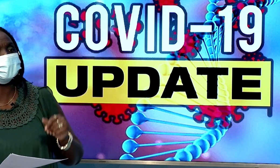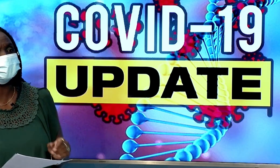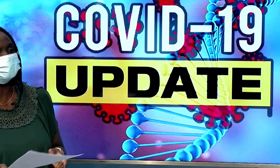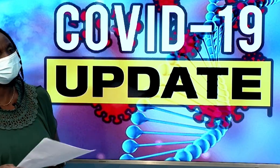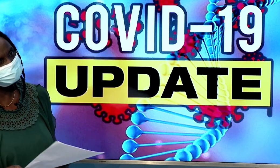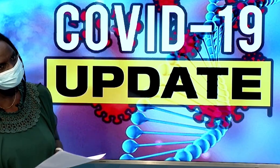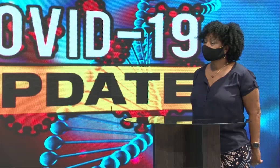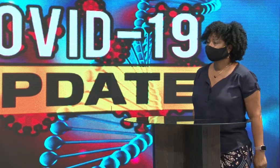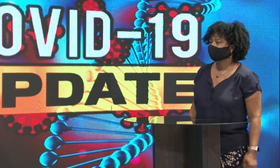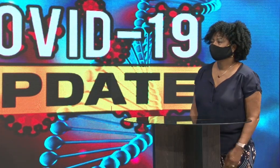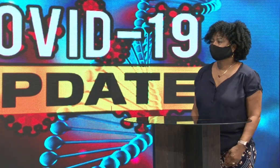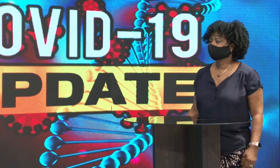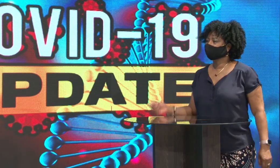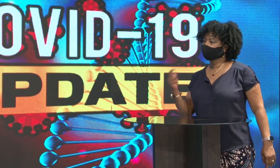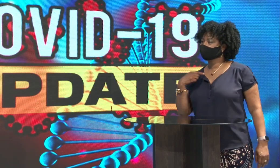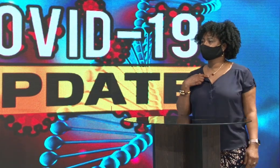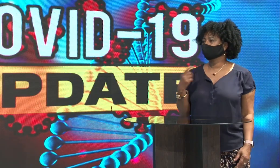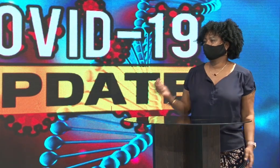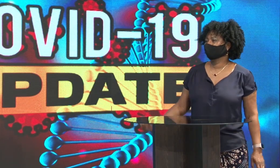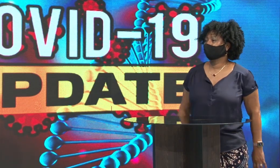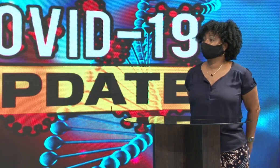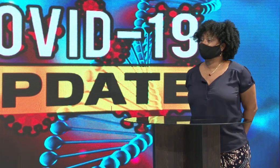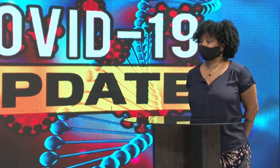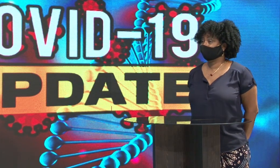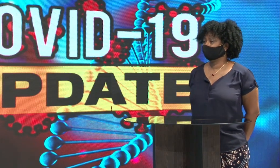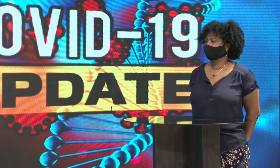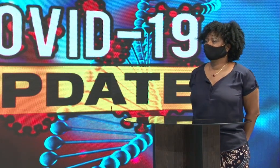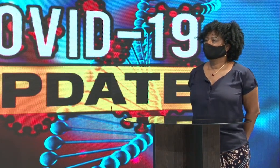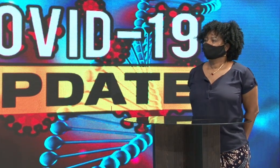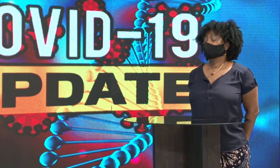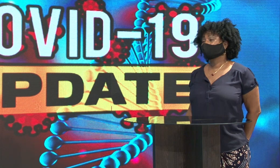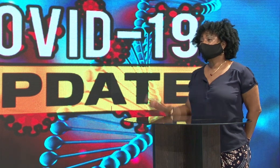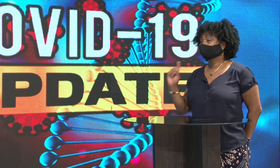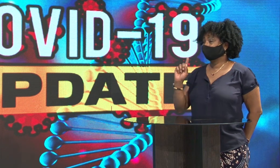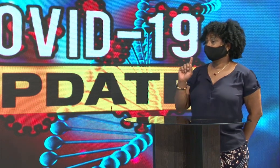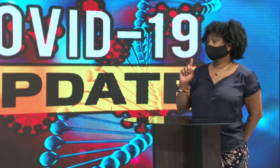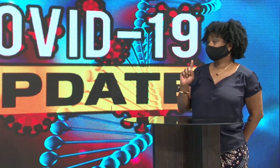Henna, welkom. Dankjewel. Overigens is mijn achternaam een B.